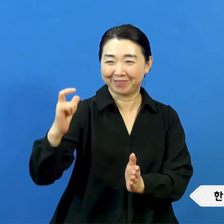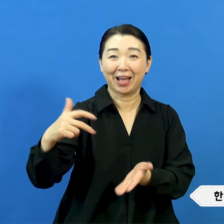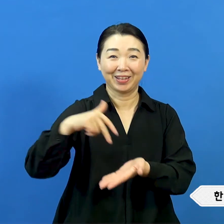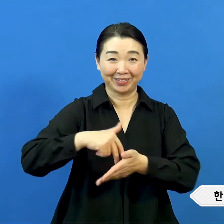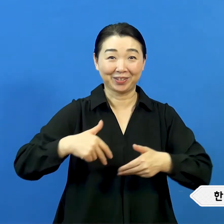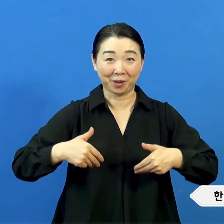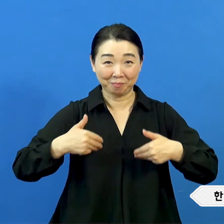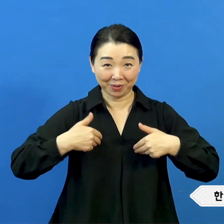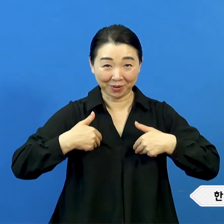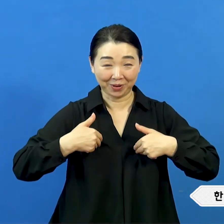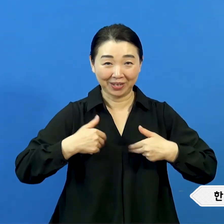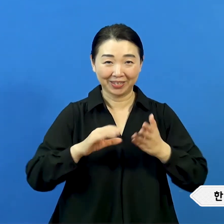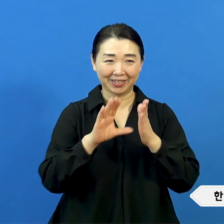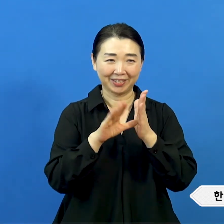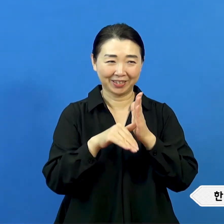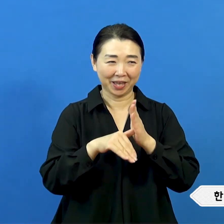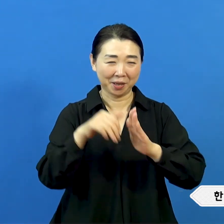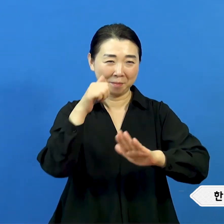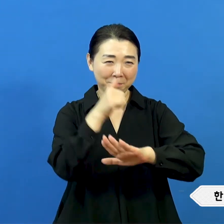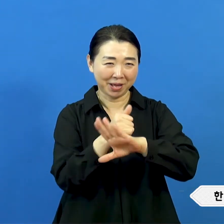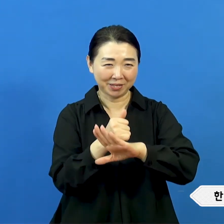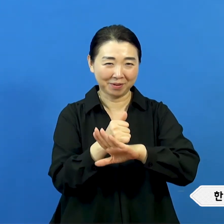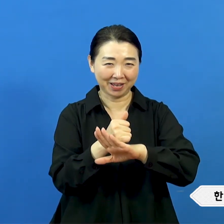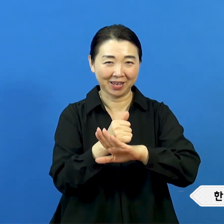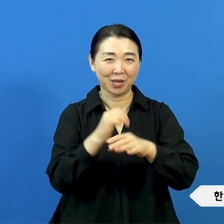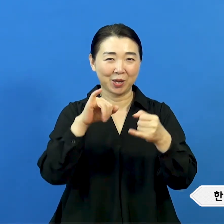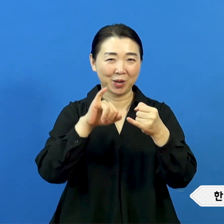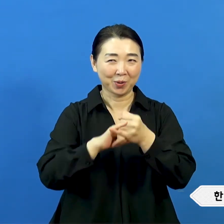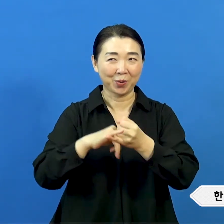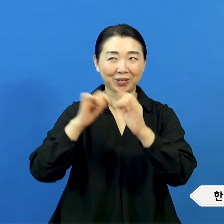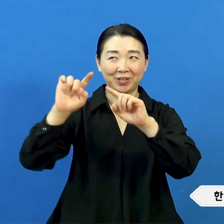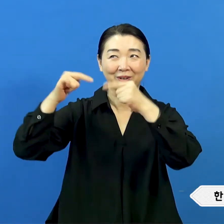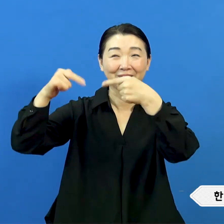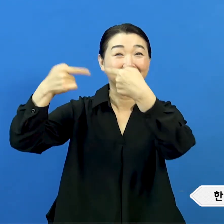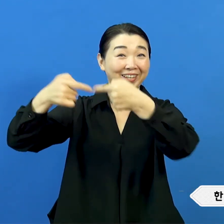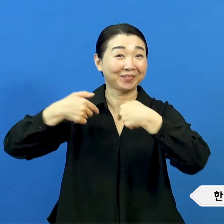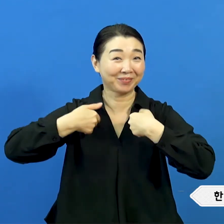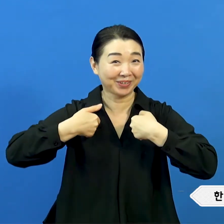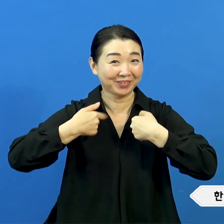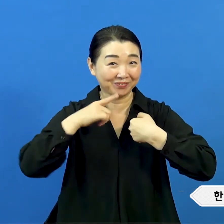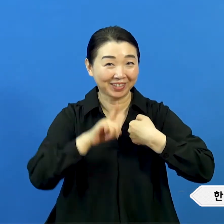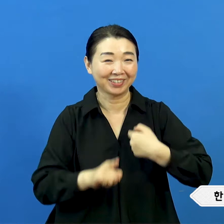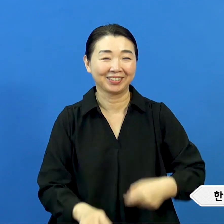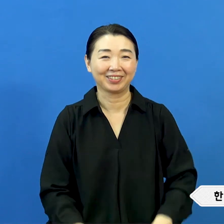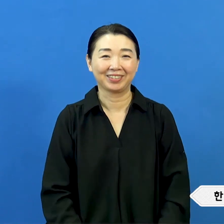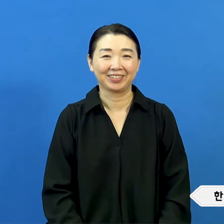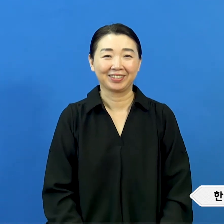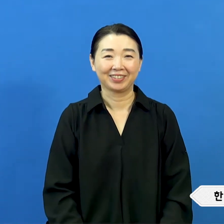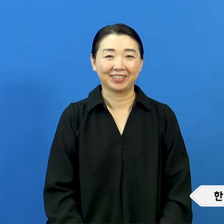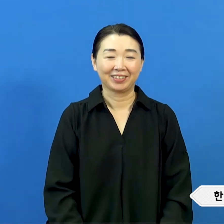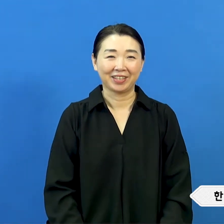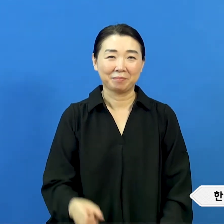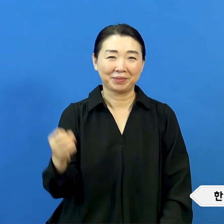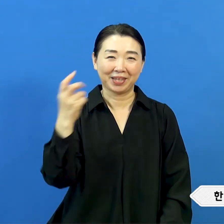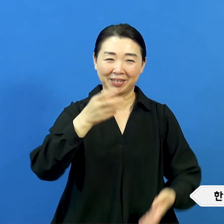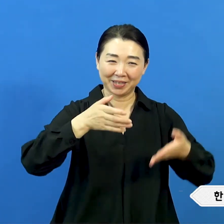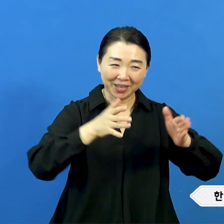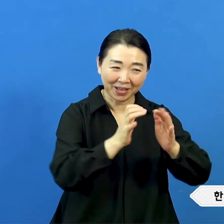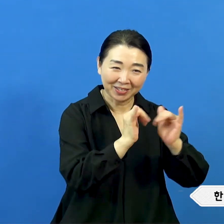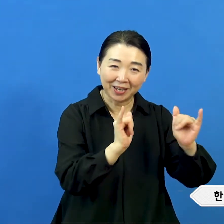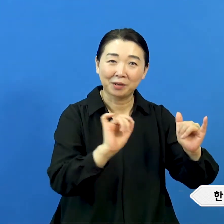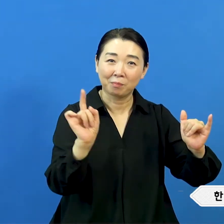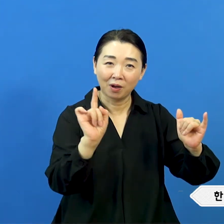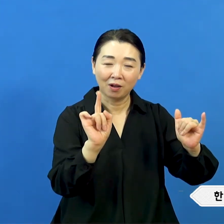그래서 우리는 마지막에 반드시 천국에 들어간다 하는 뜻입니다. 한번 중생한 사람은